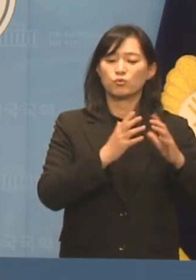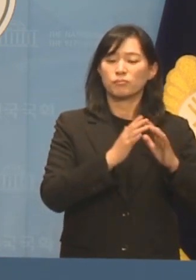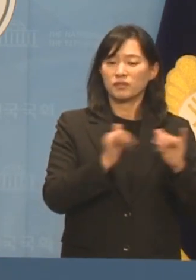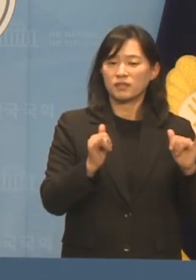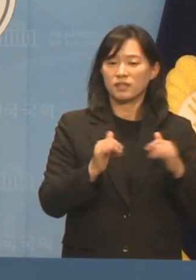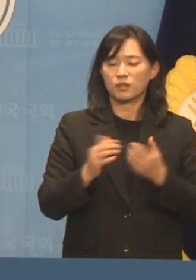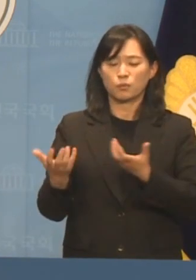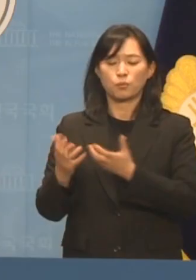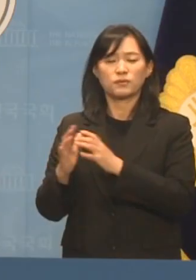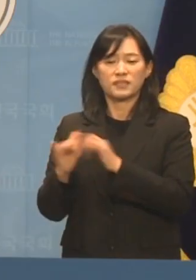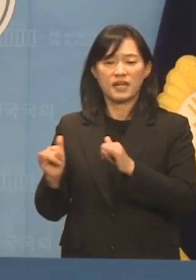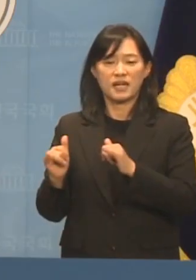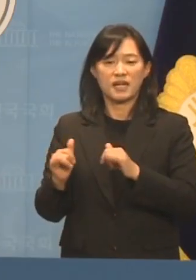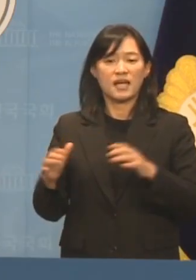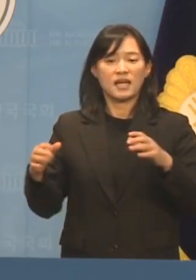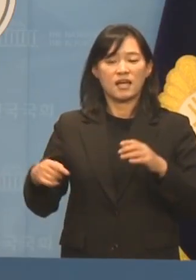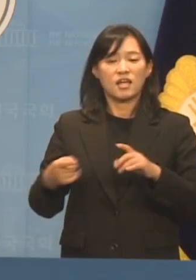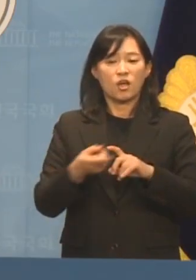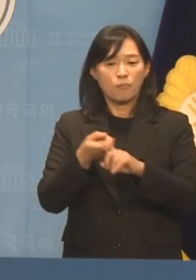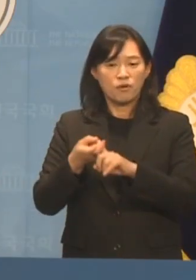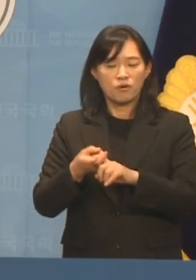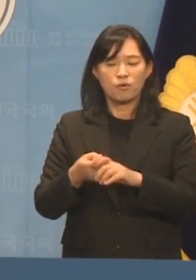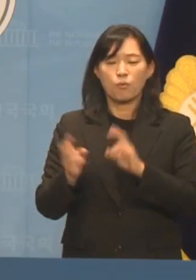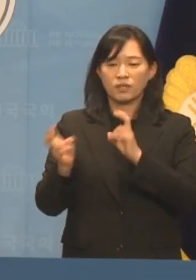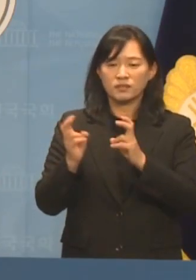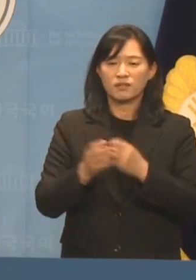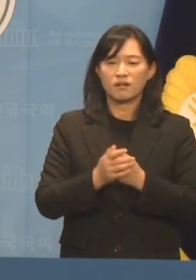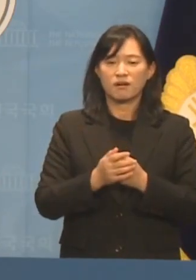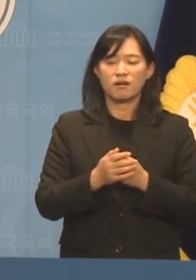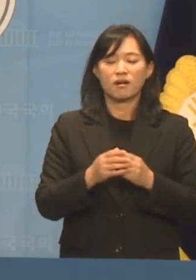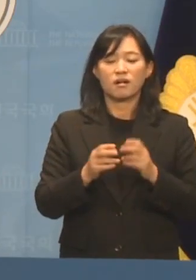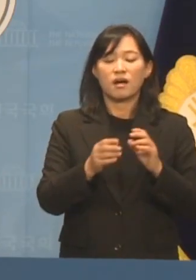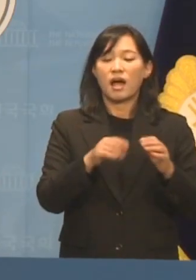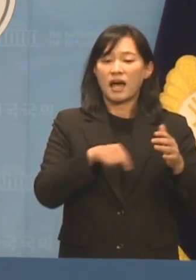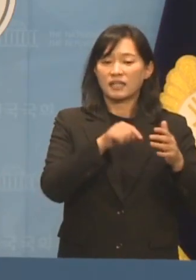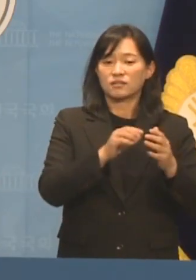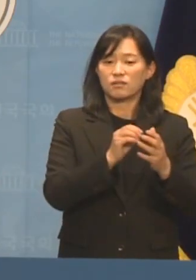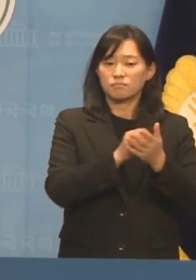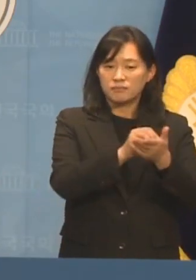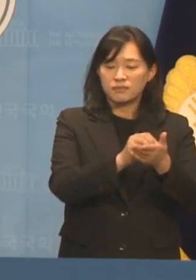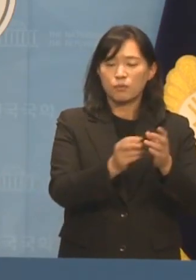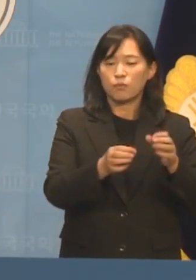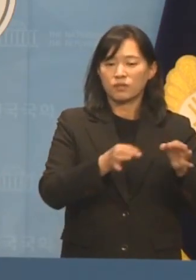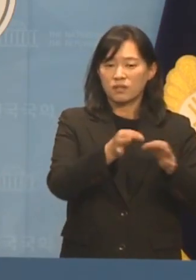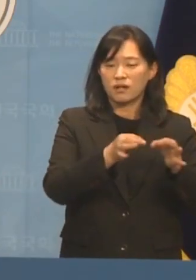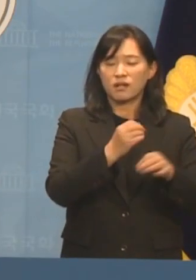노동자들, 협력업체, 납품업체, 입점업체, 그리고 전단체를